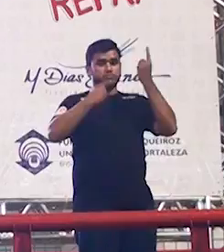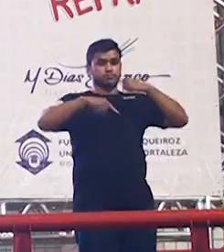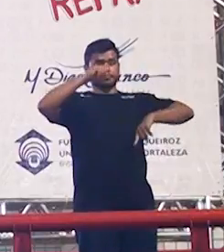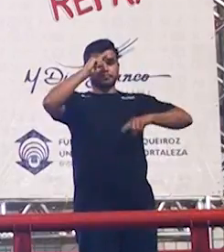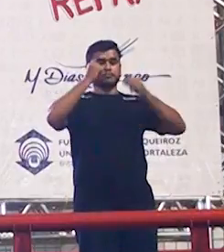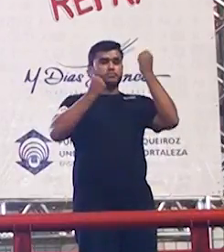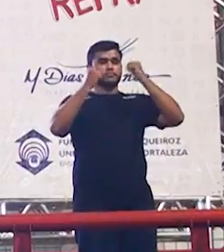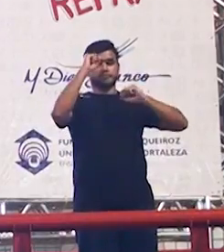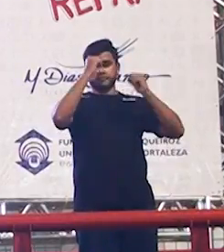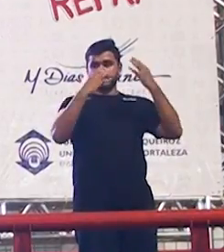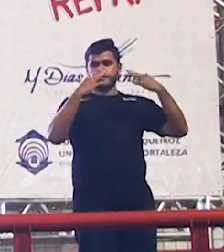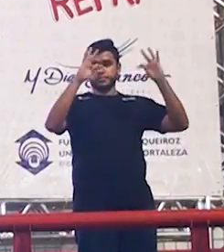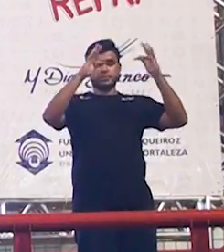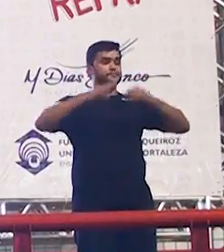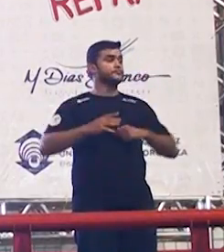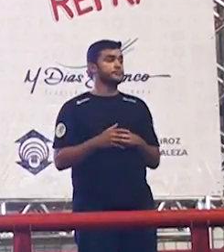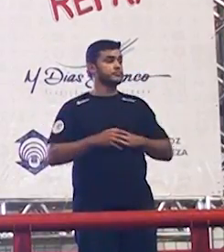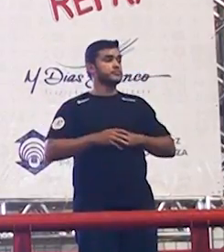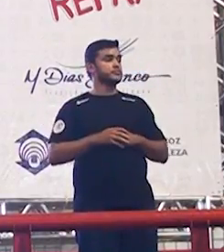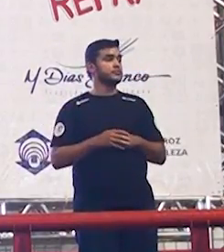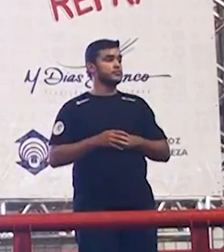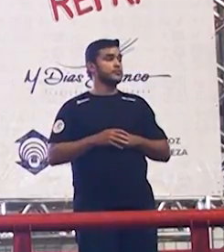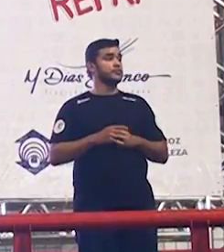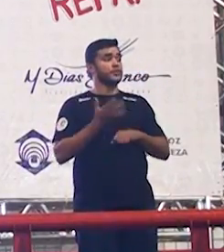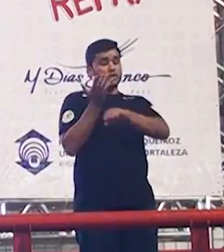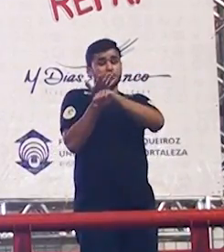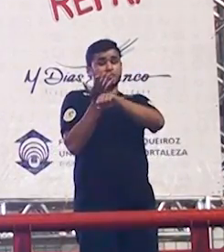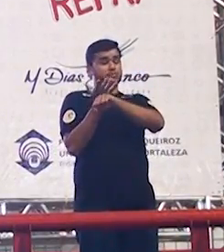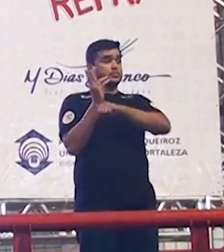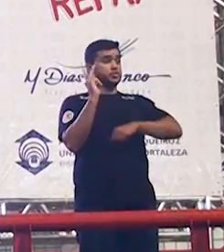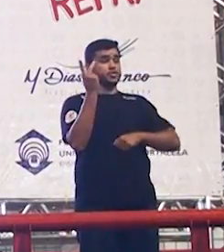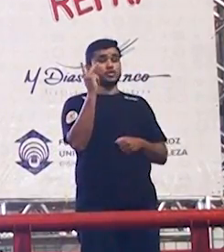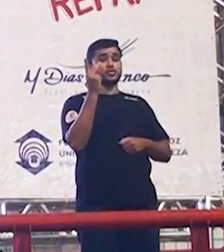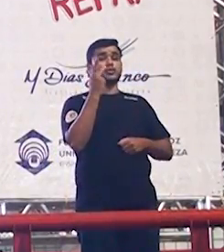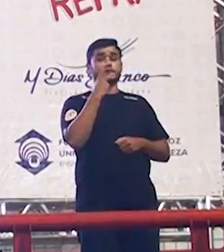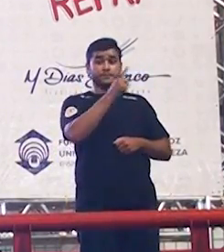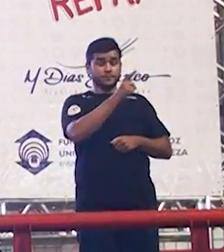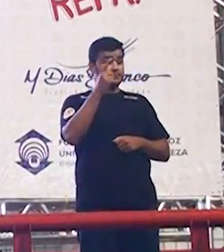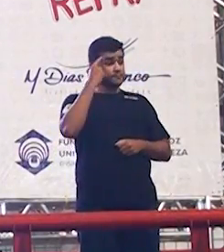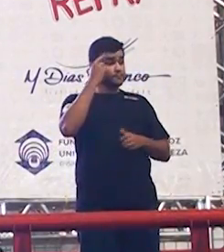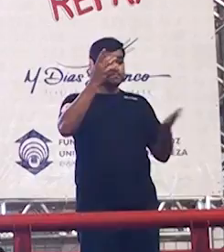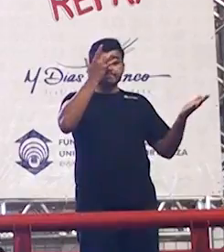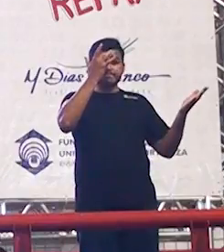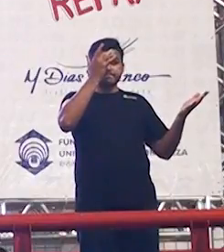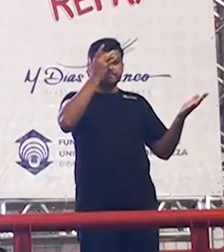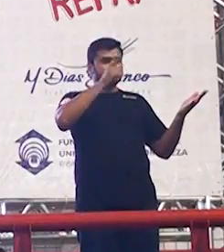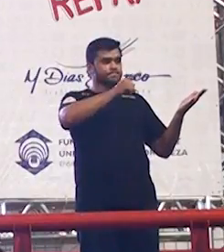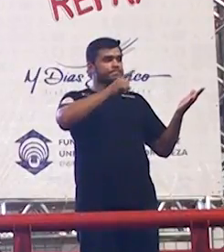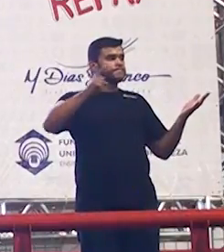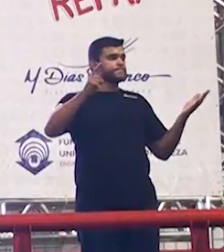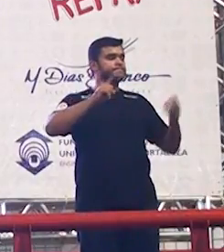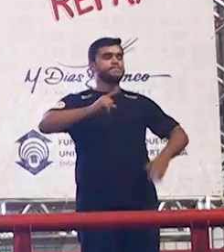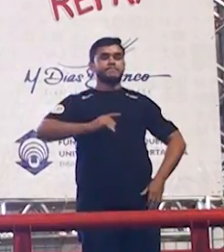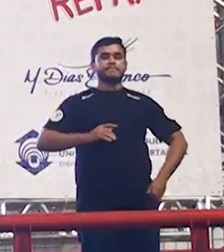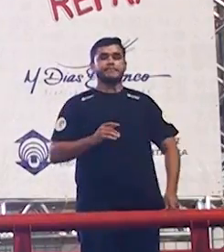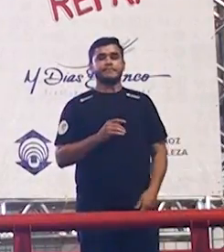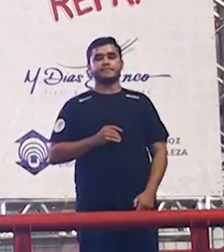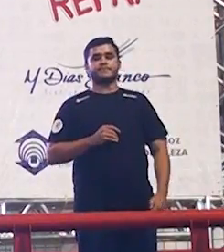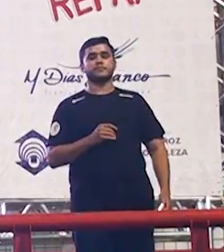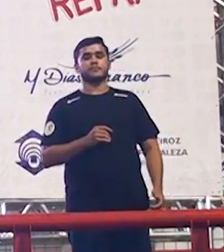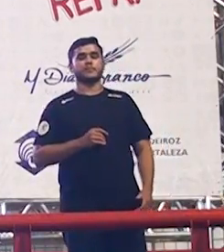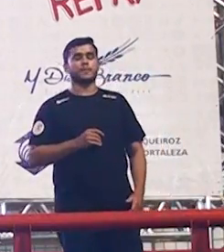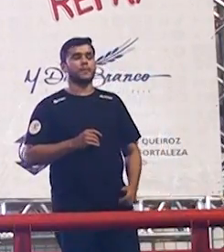História geral, deixa eu só pontuar para você, anote para você não encontrar surpresa na sua